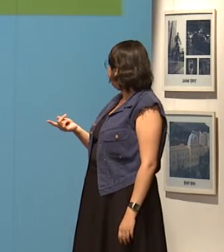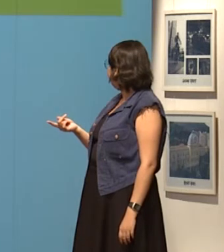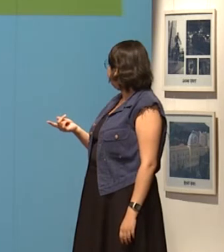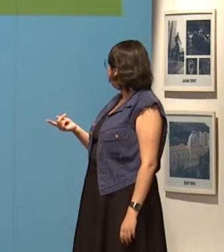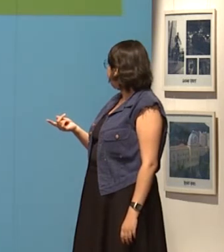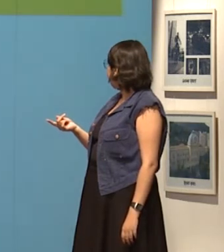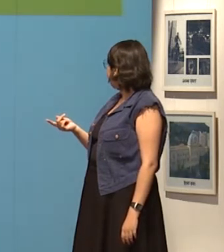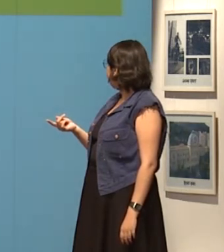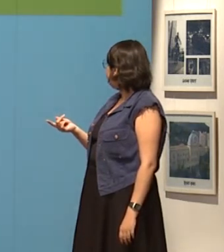Próximo slide.